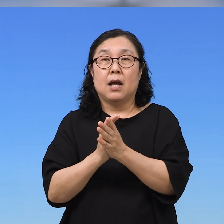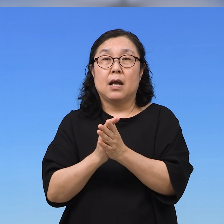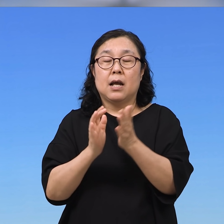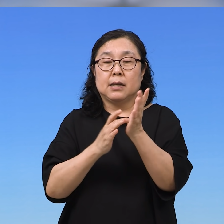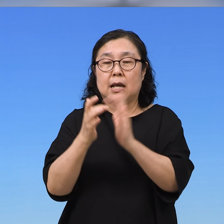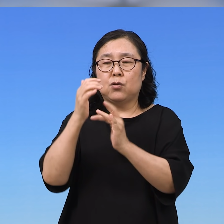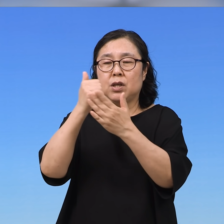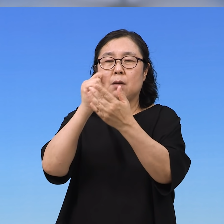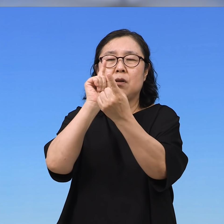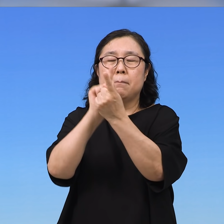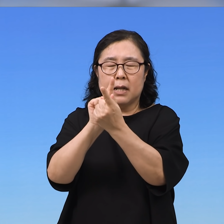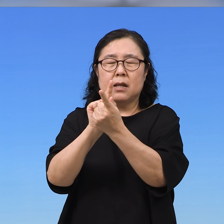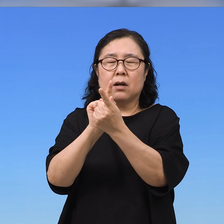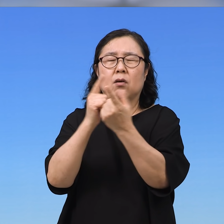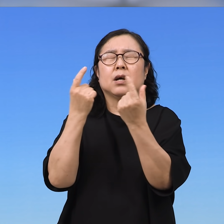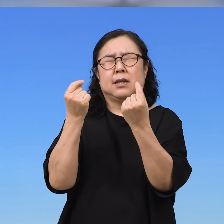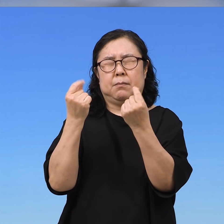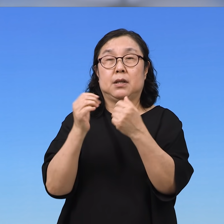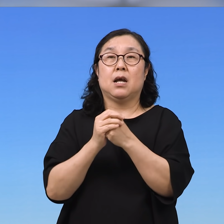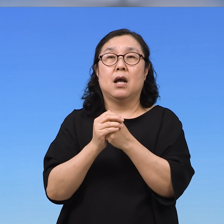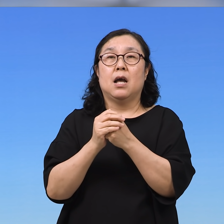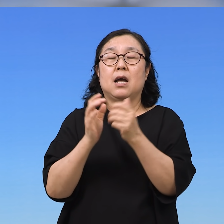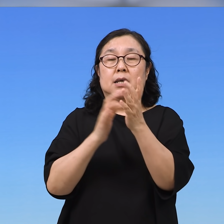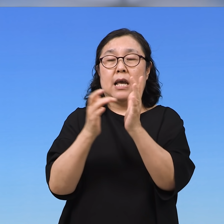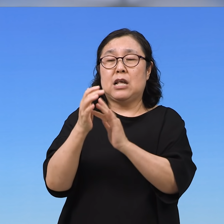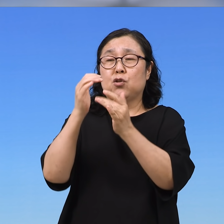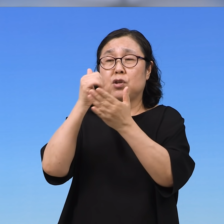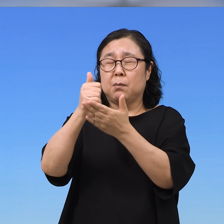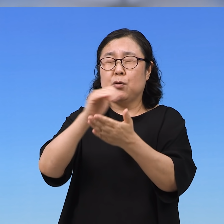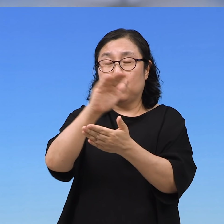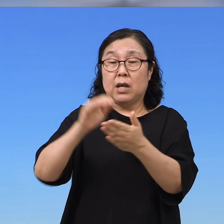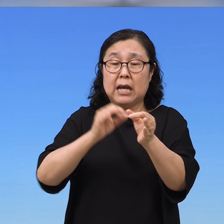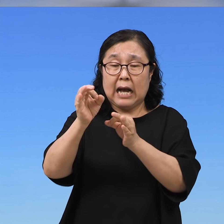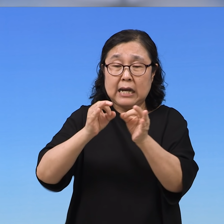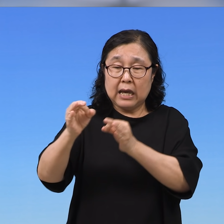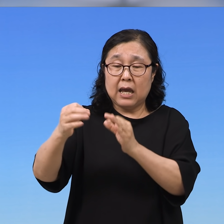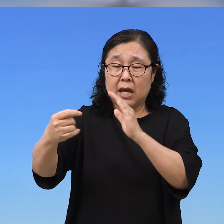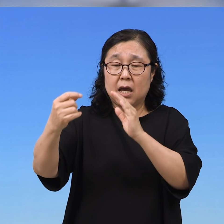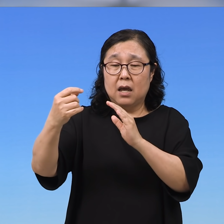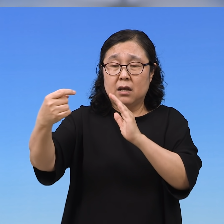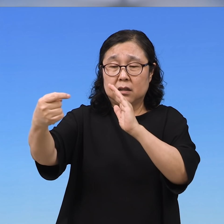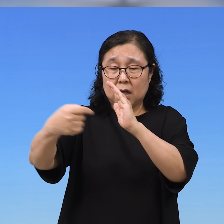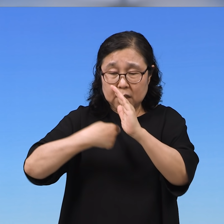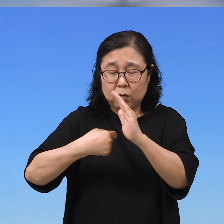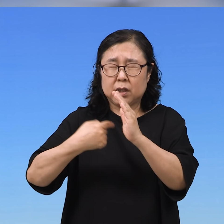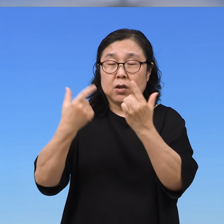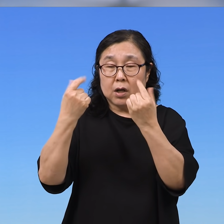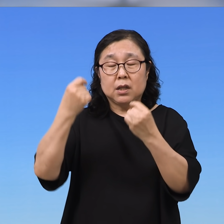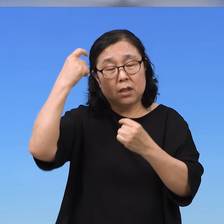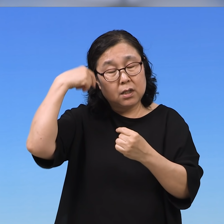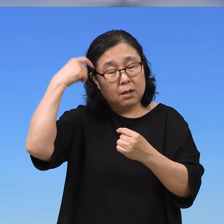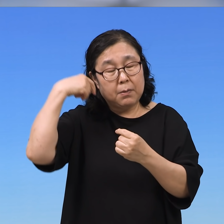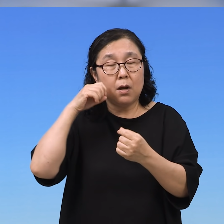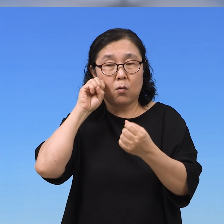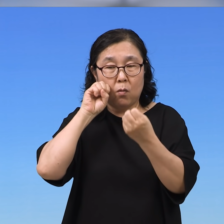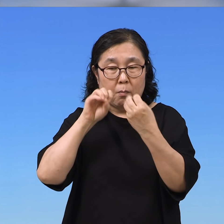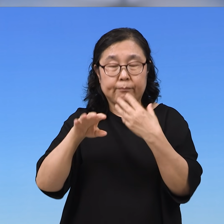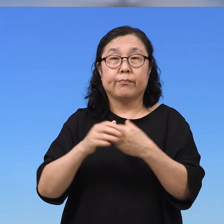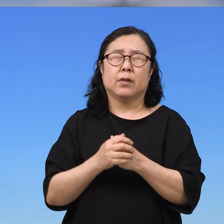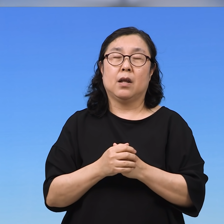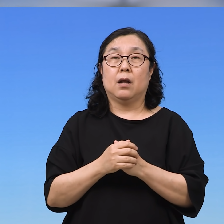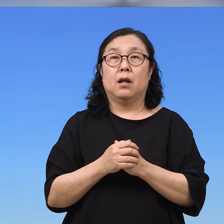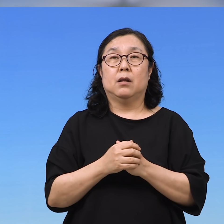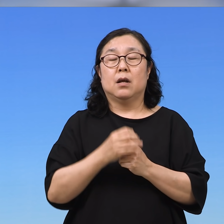상황에서 마치 예수님을 만난 것 같다는 거예요. 예수님이 우리 가게에 찾아오신 것 같다는 거예요. 또 어떤